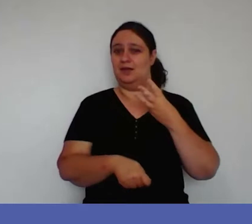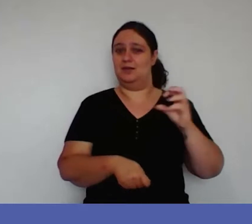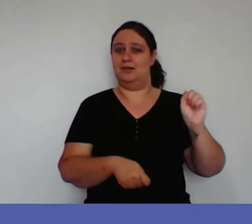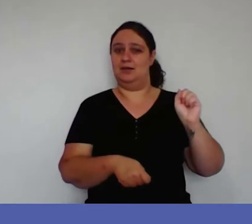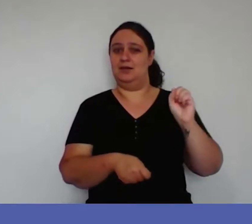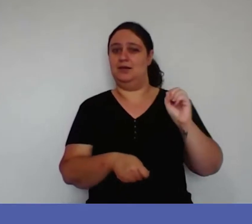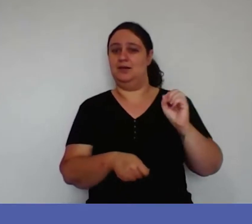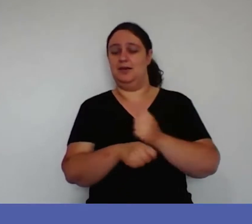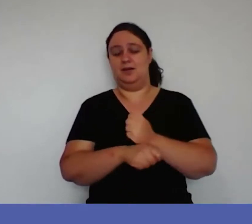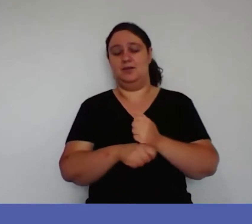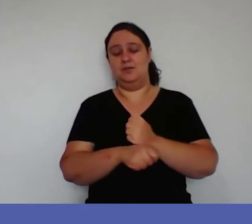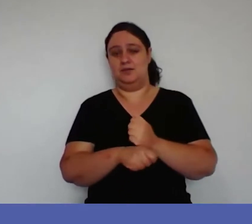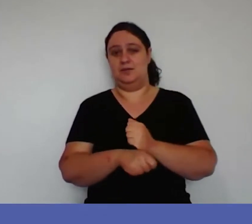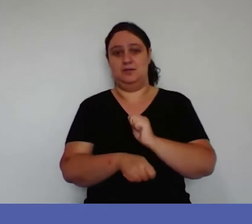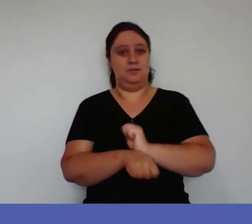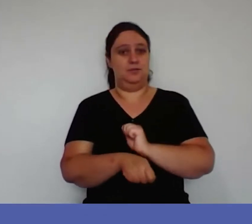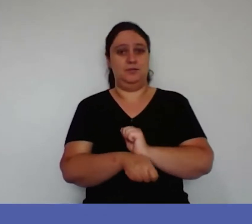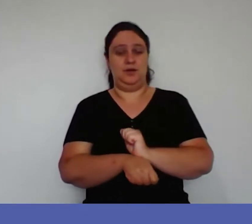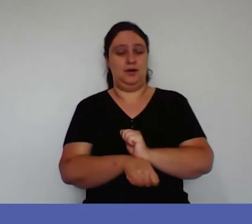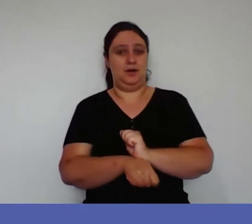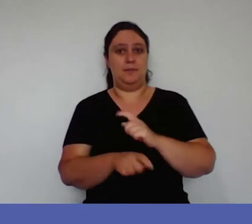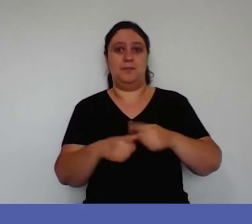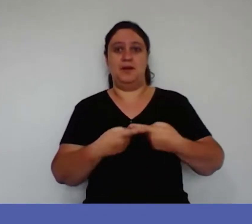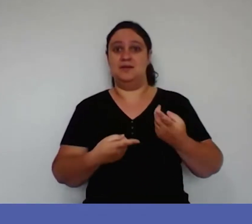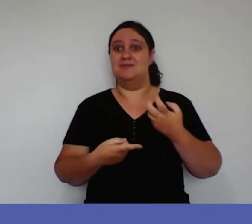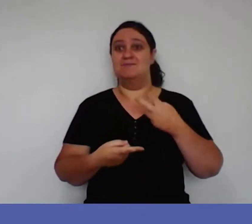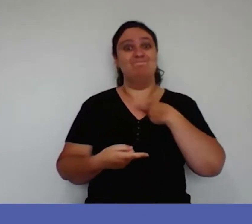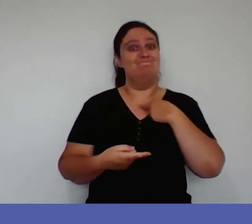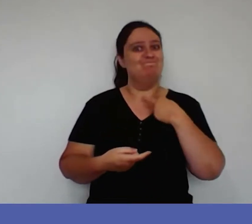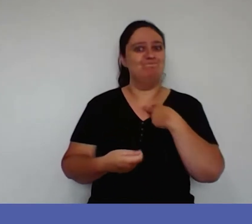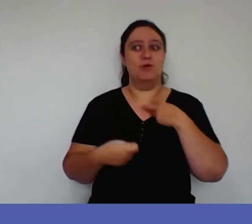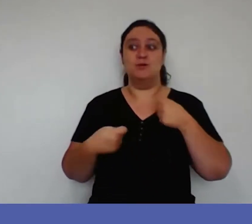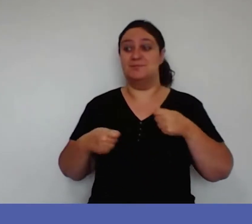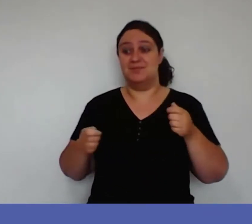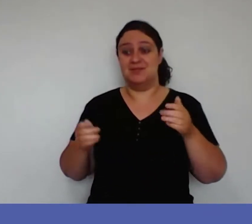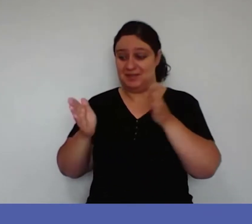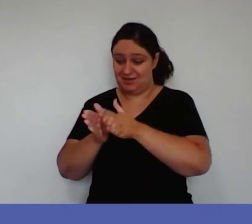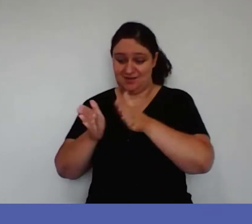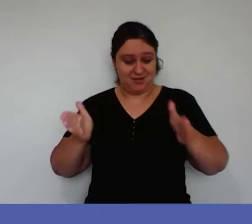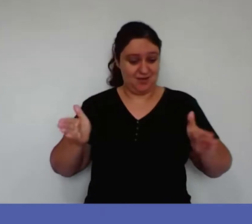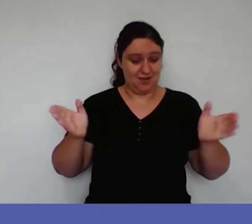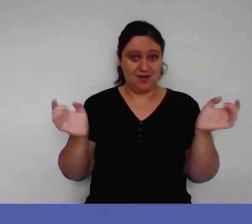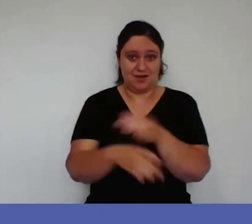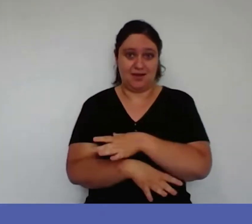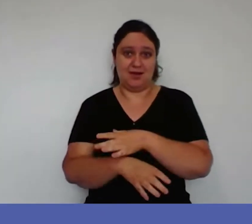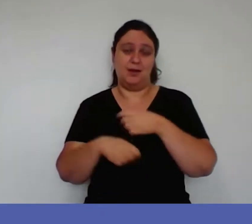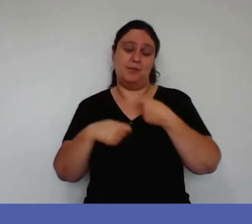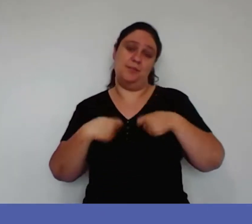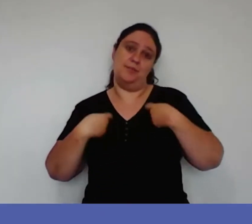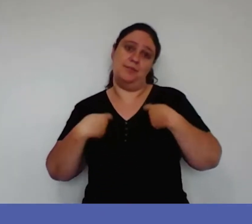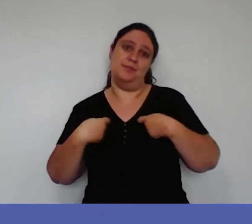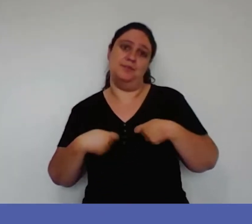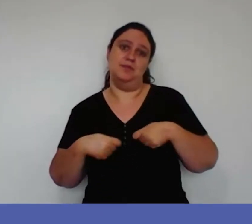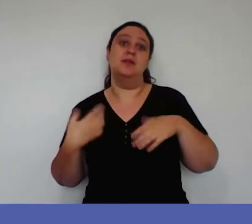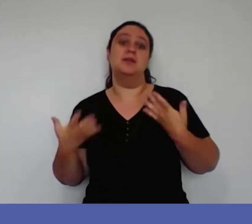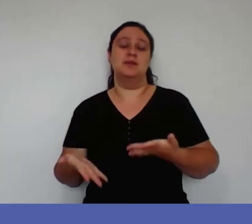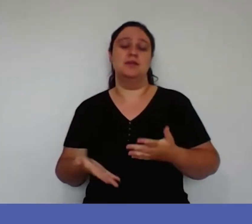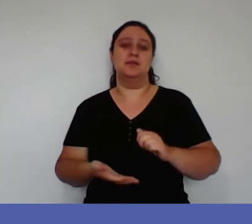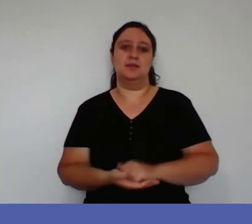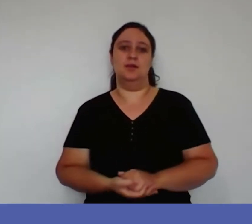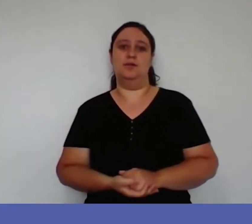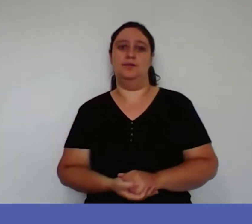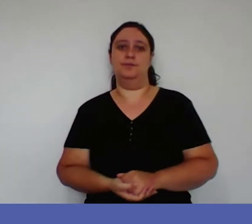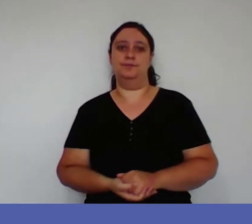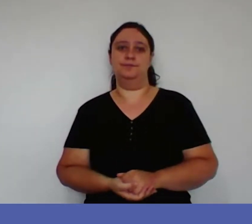para esperar. Ele precisa terminar essa era. Então, Ele mesmo, irmãos, Ele